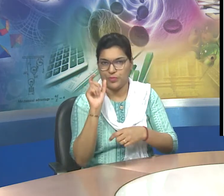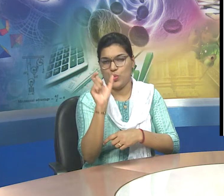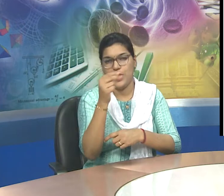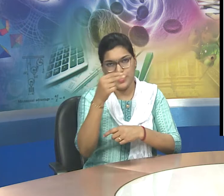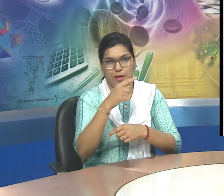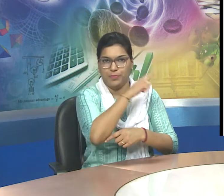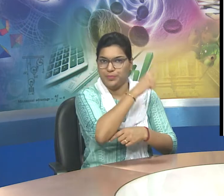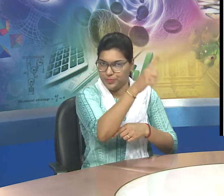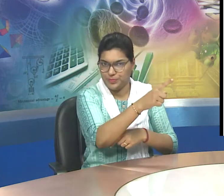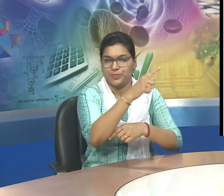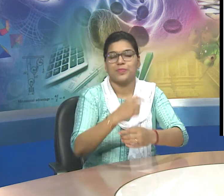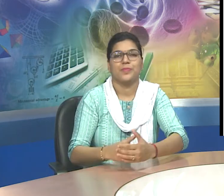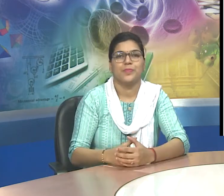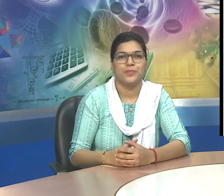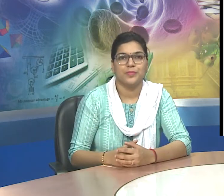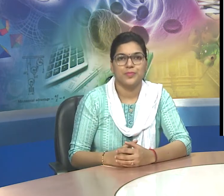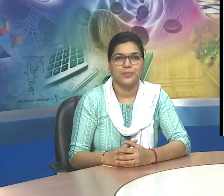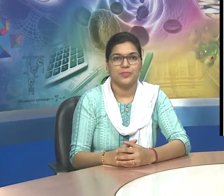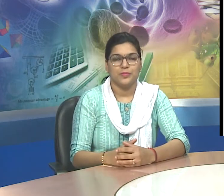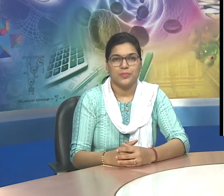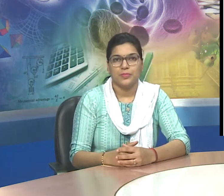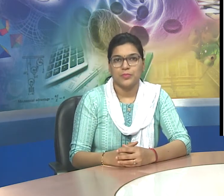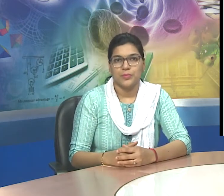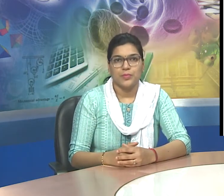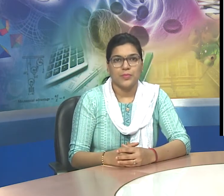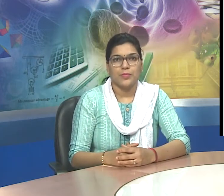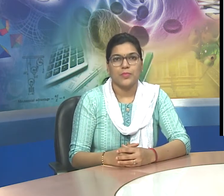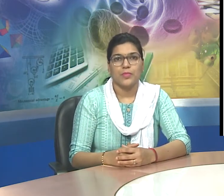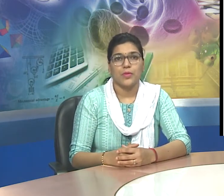एक्सटर्नल अर्थात बाहरी रूप, इस तरह से इसको समझा जाएगा।